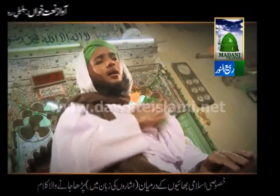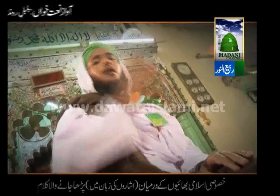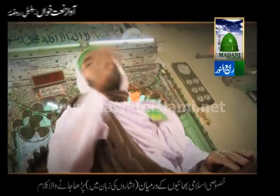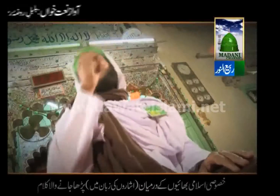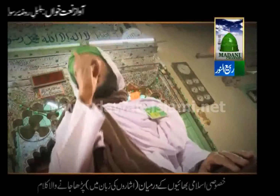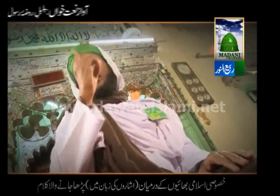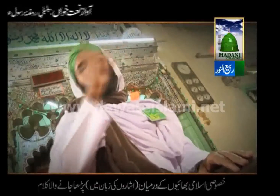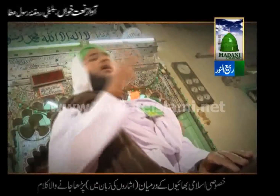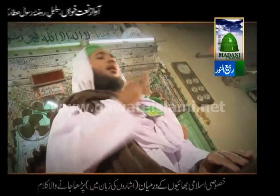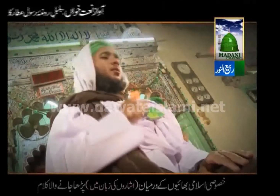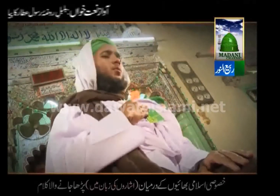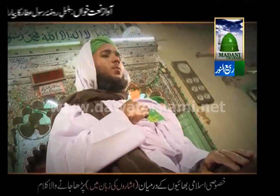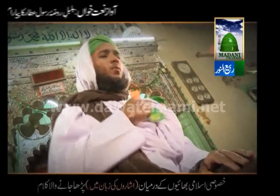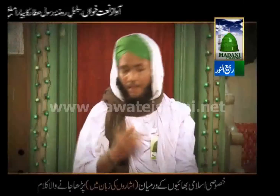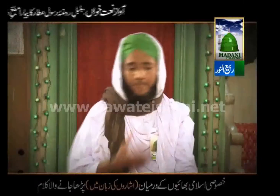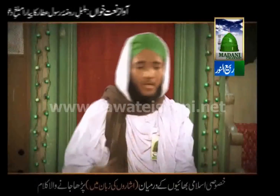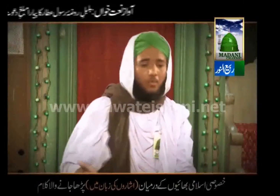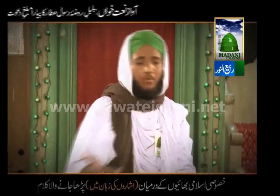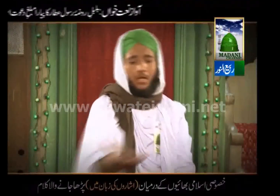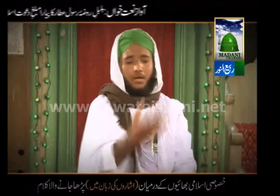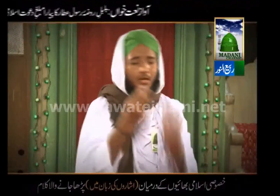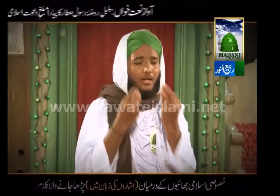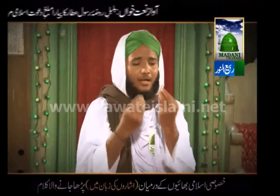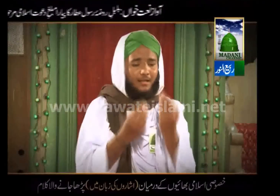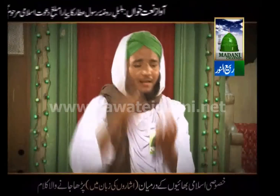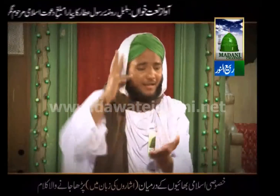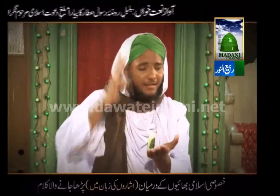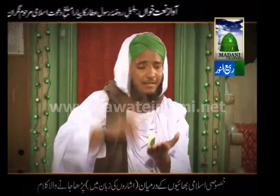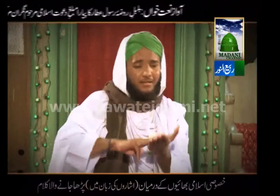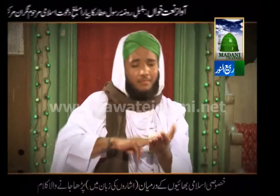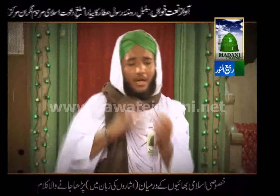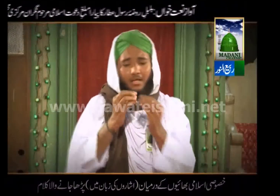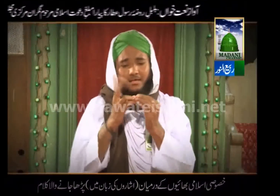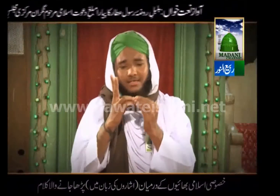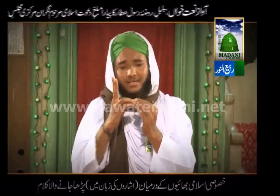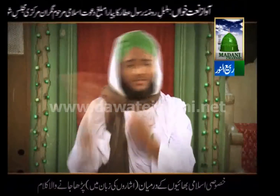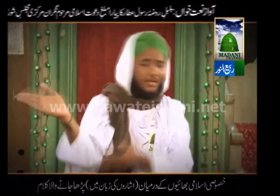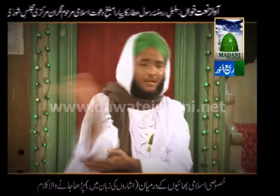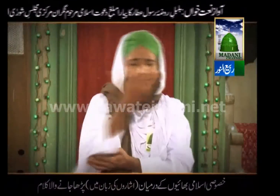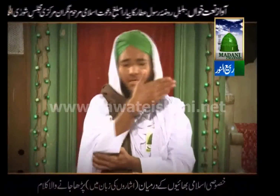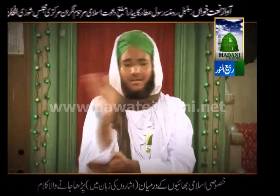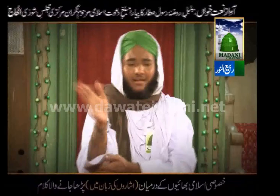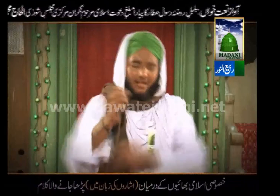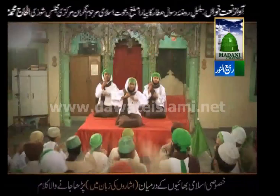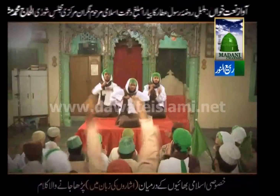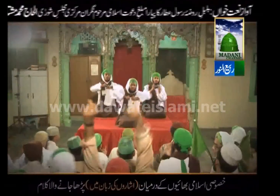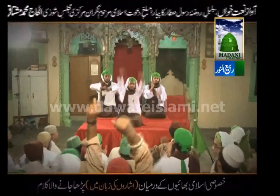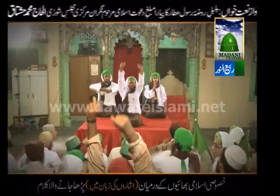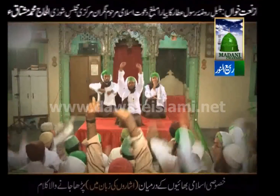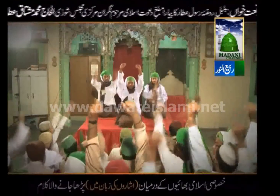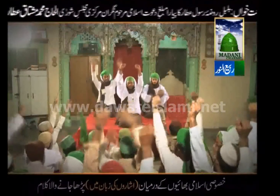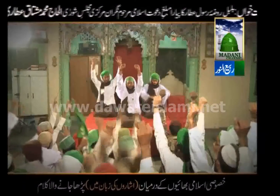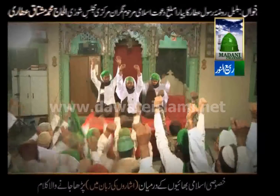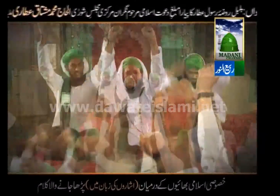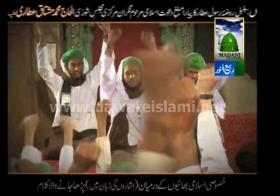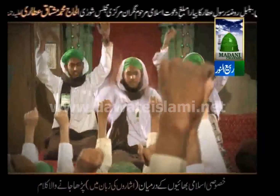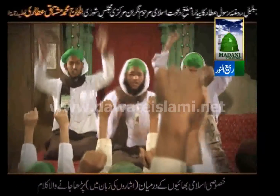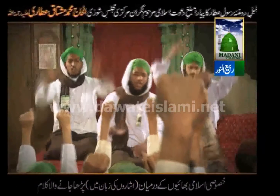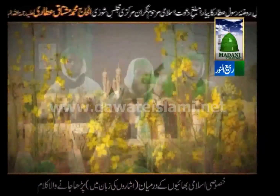الہ الا ہو مبارک اہلِ ایمان عید میلاد النبی